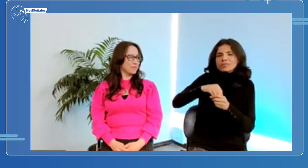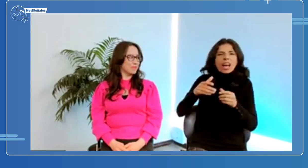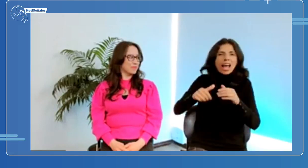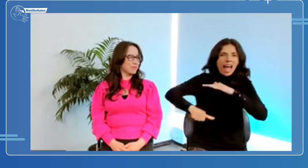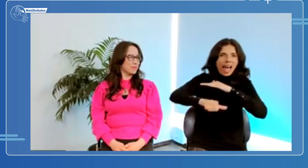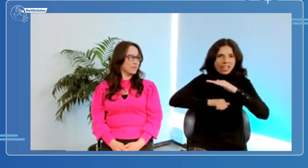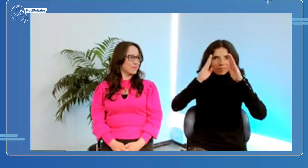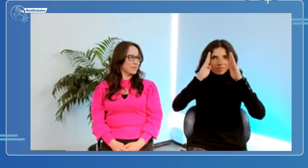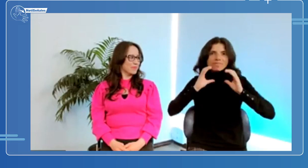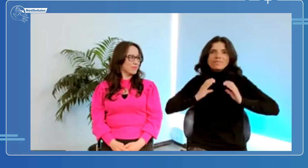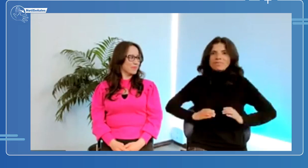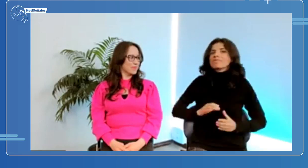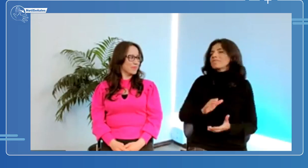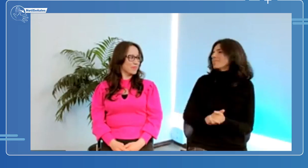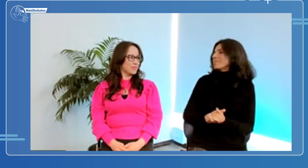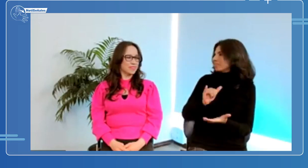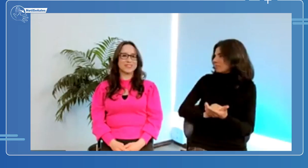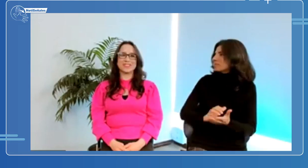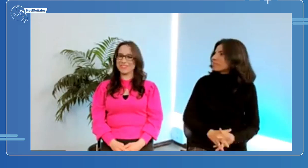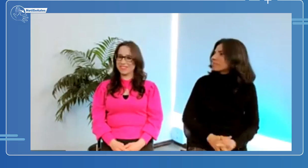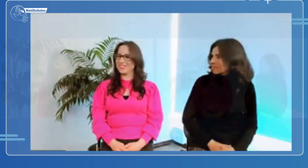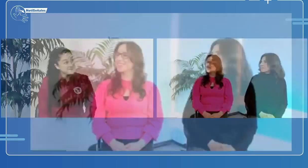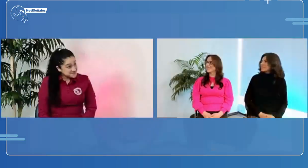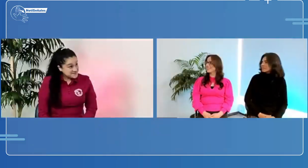la misma área, pues trabajamos en atención al ciudadano.